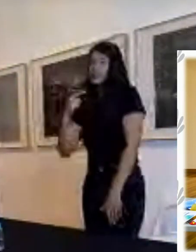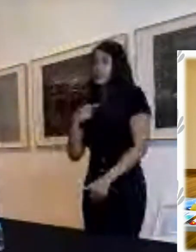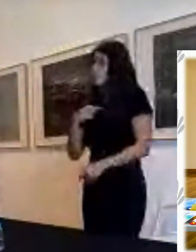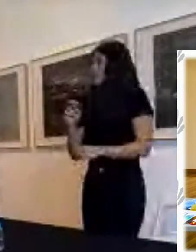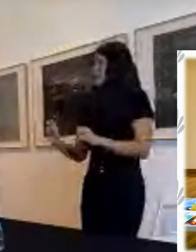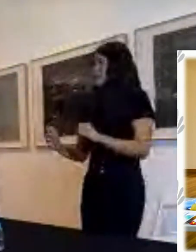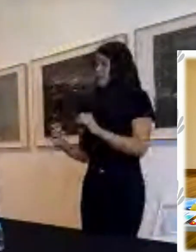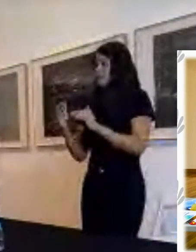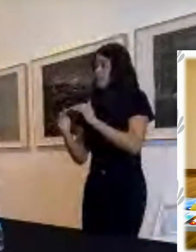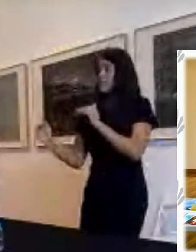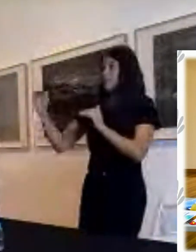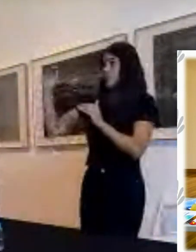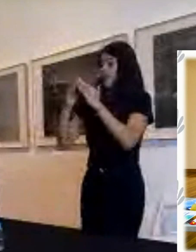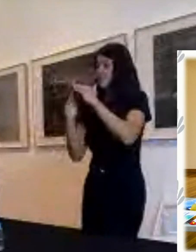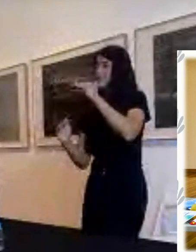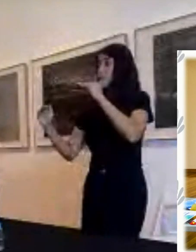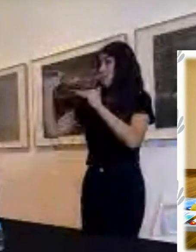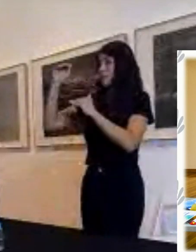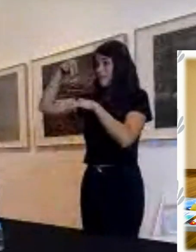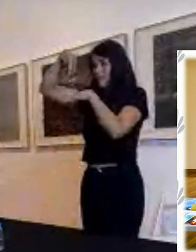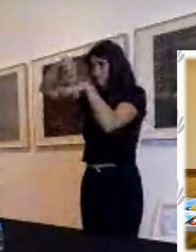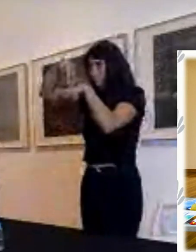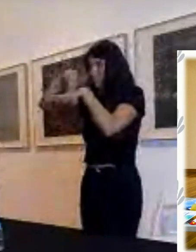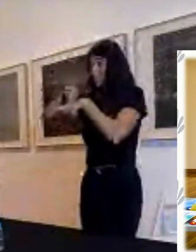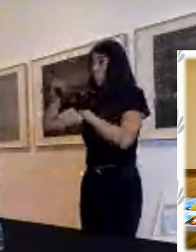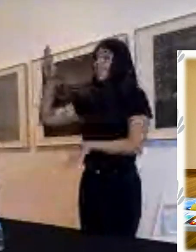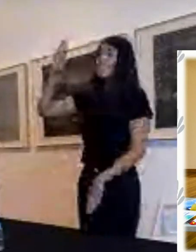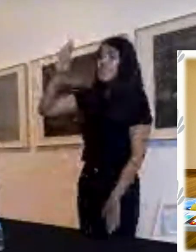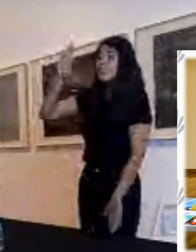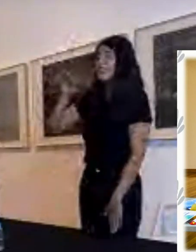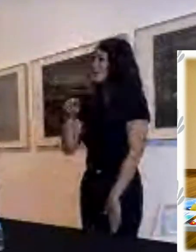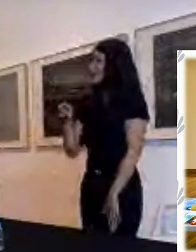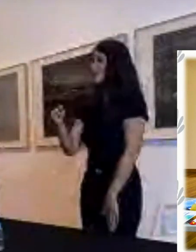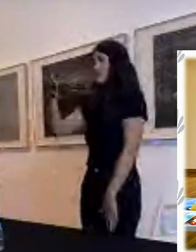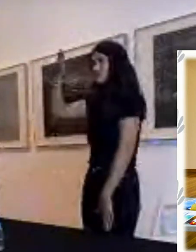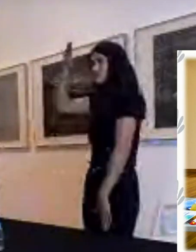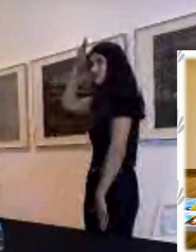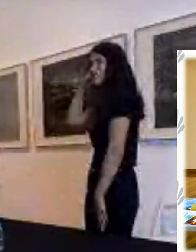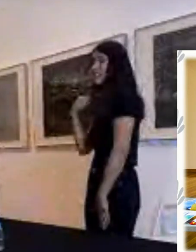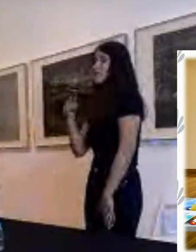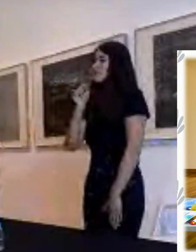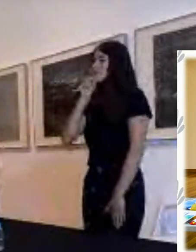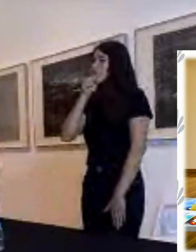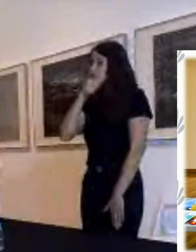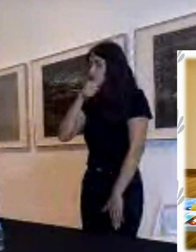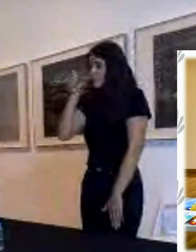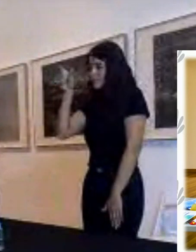en el segundo piso, esa era mi casa. Y eso, al adulto mayor, hace